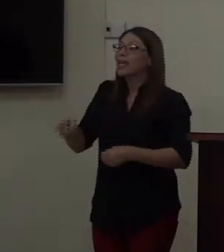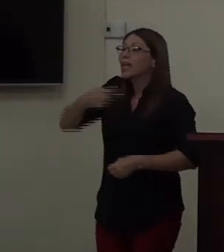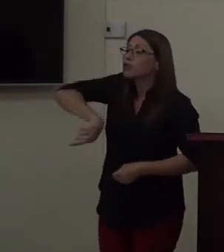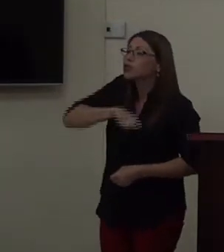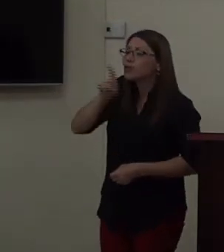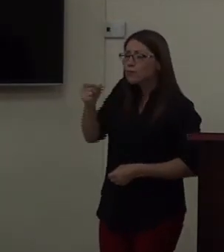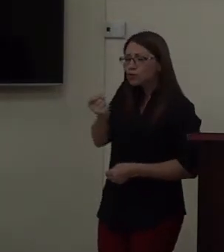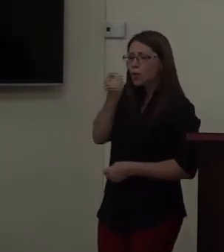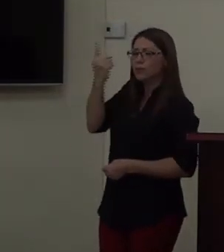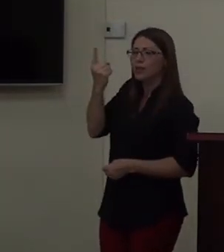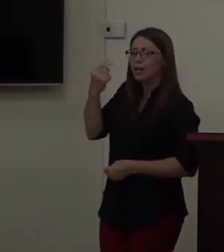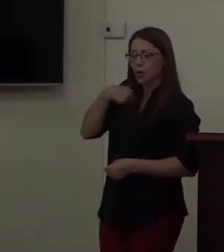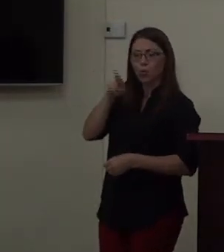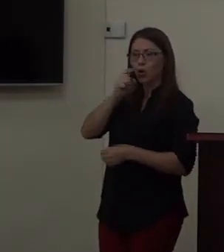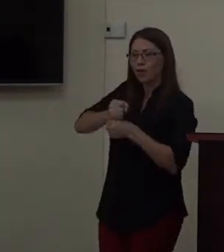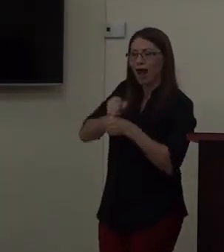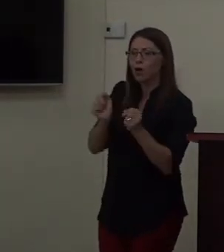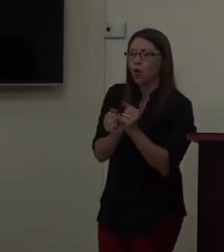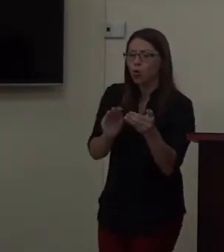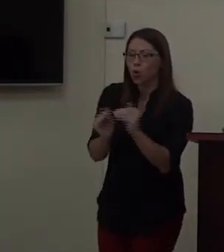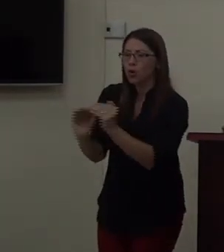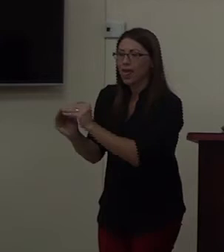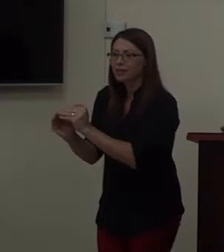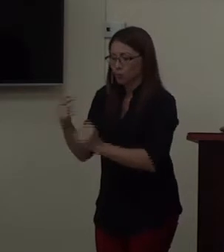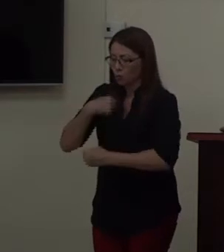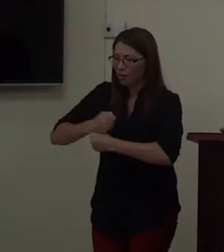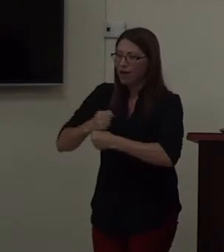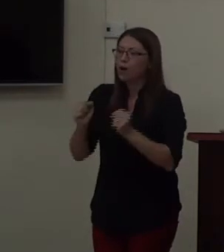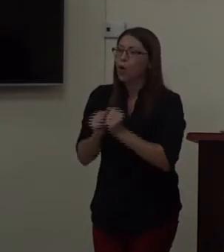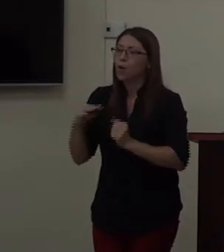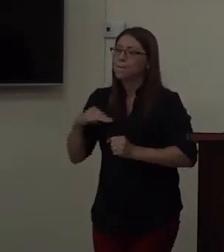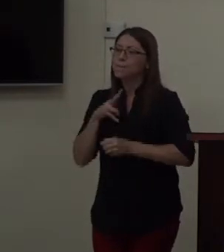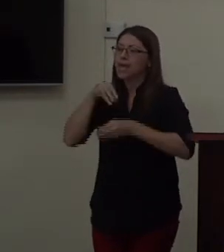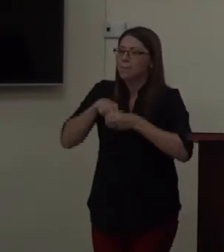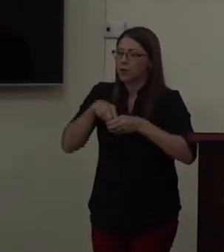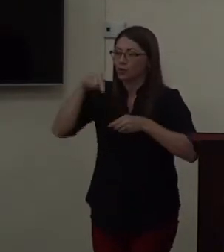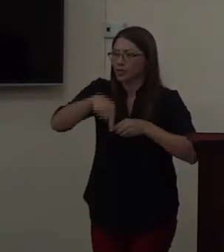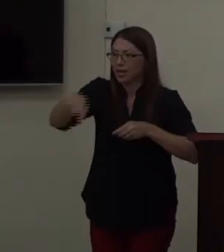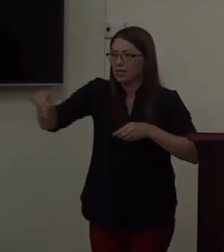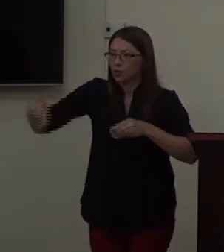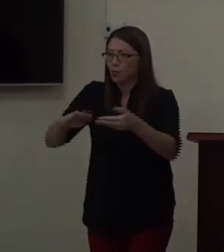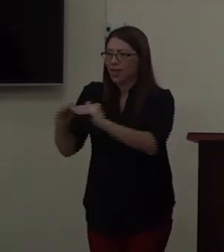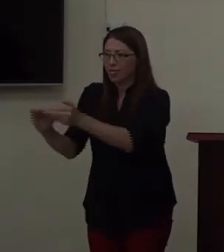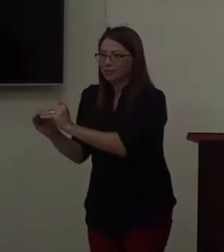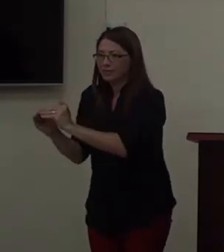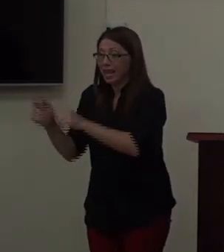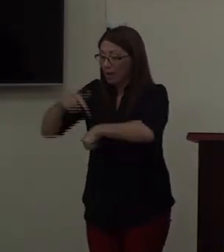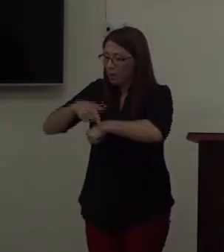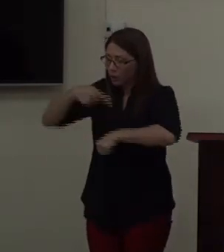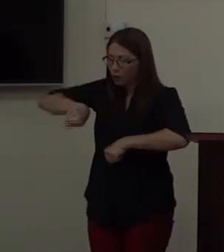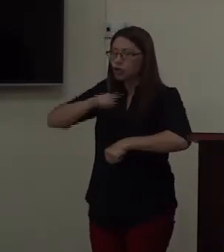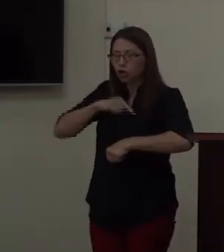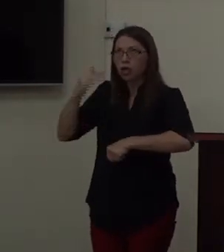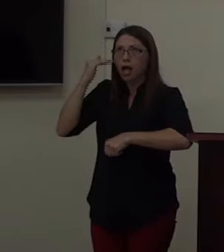uno no trabaja con comunidades, uno trabaja con miembros de las comunidades. En el momento en que nosotros asumimos que no trabajamos